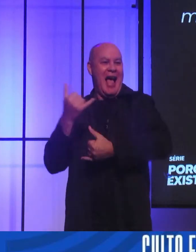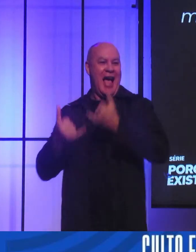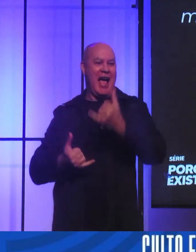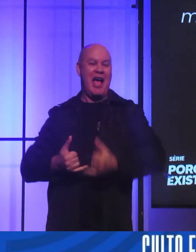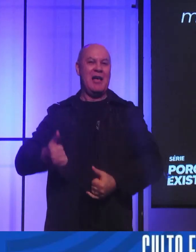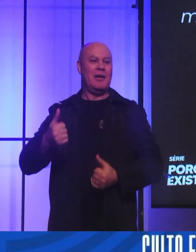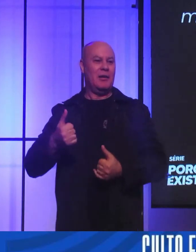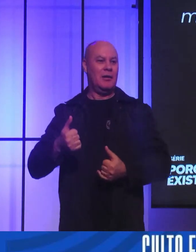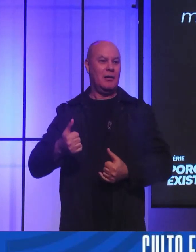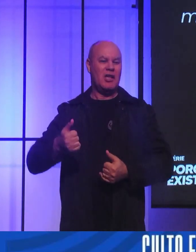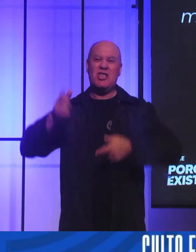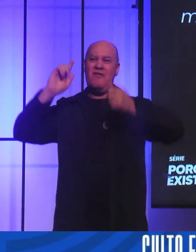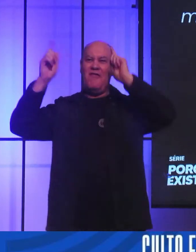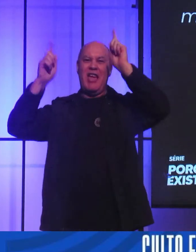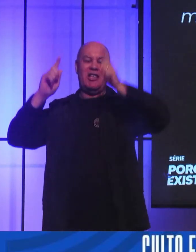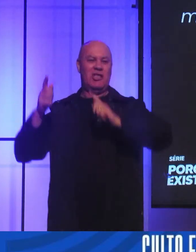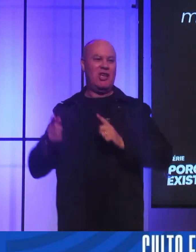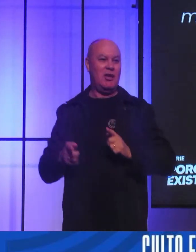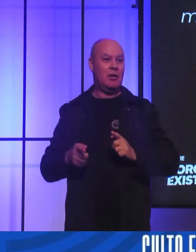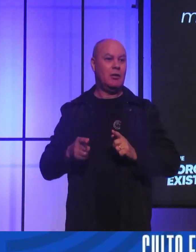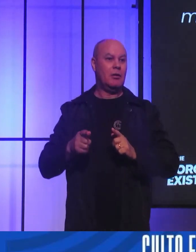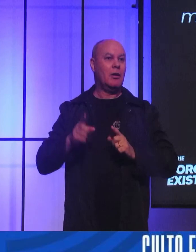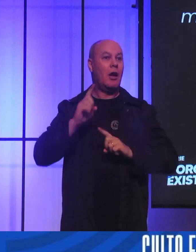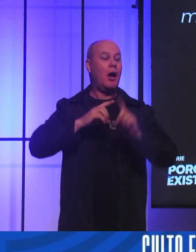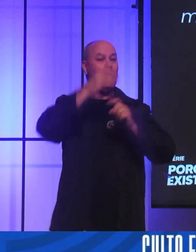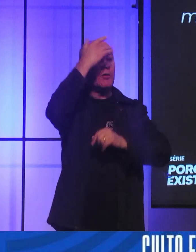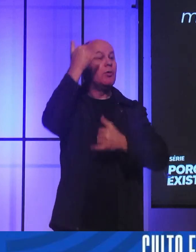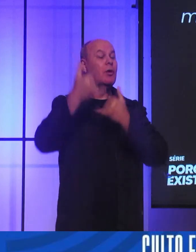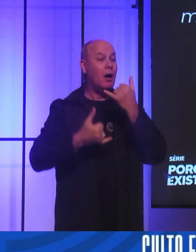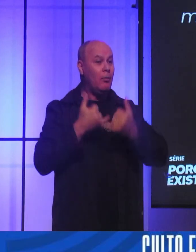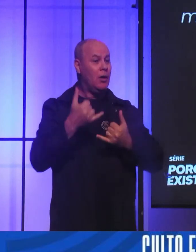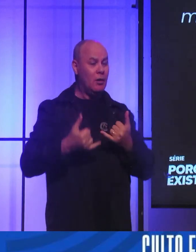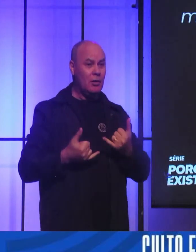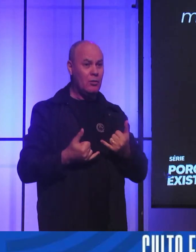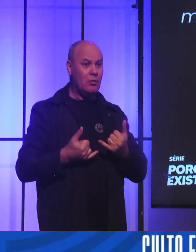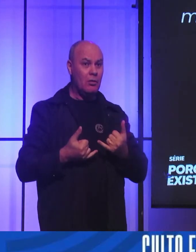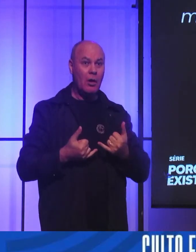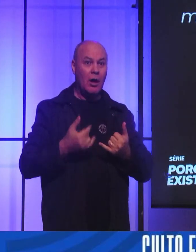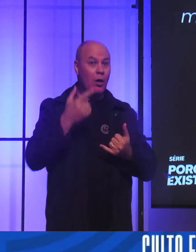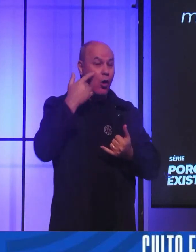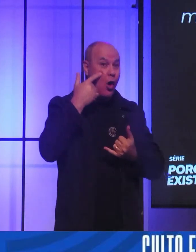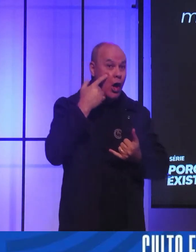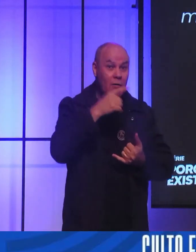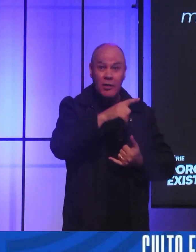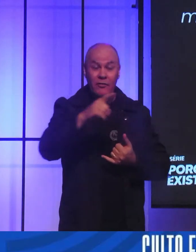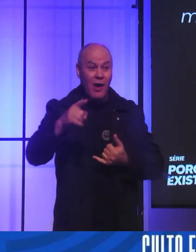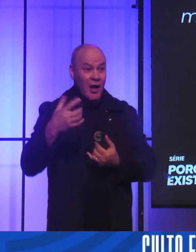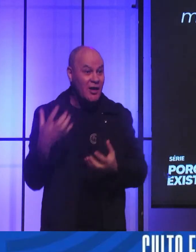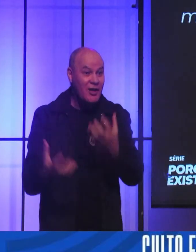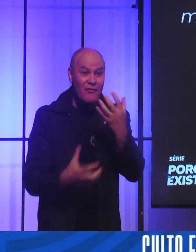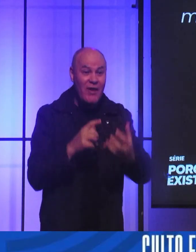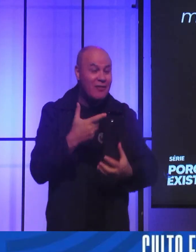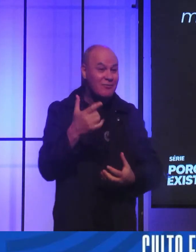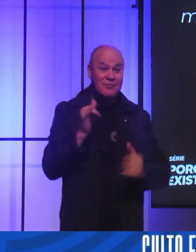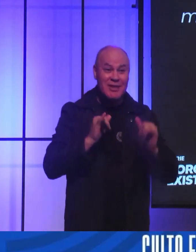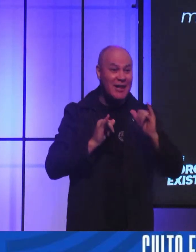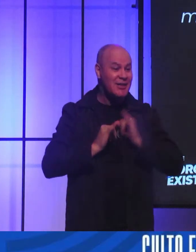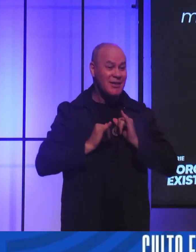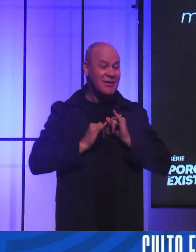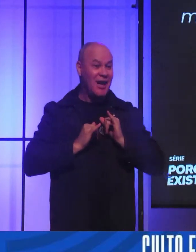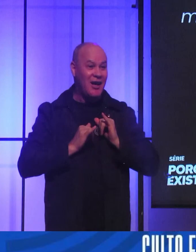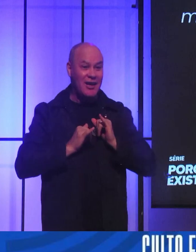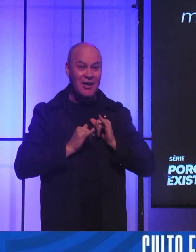inferno. Não existe descanso no inferno. Não existe festa no inferno. Essa é